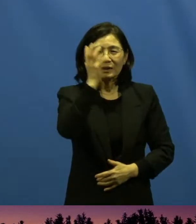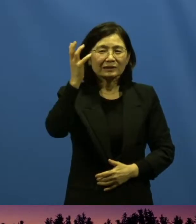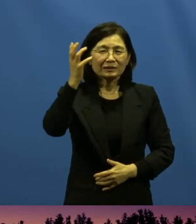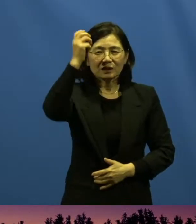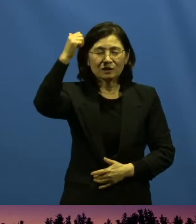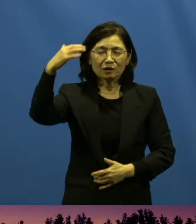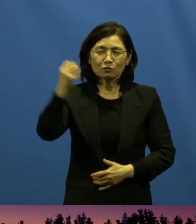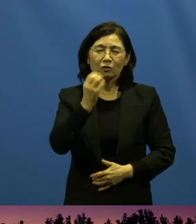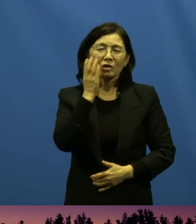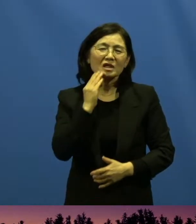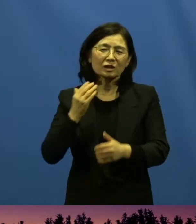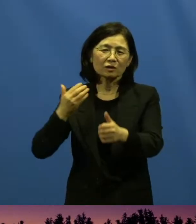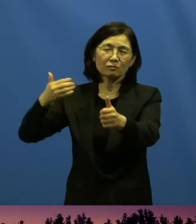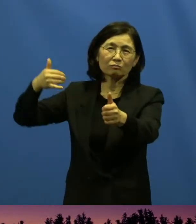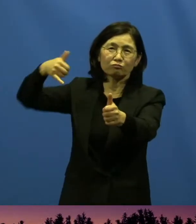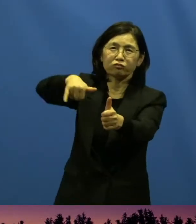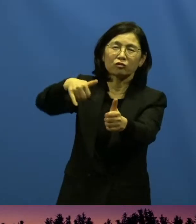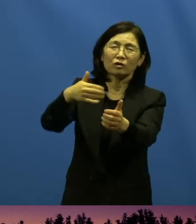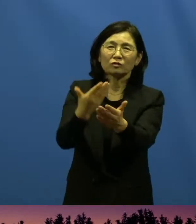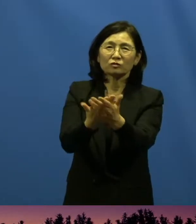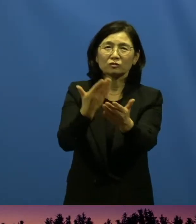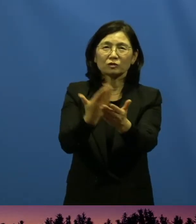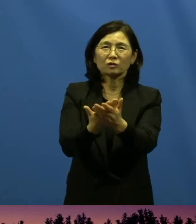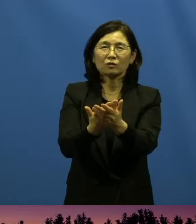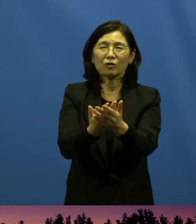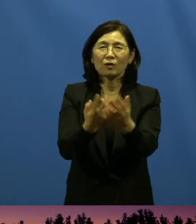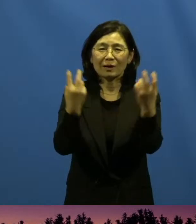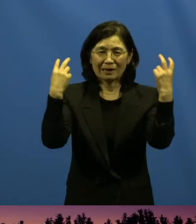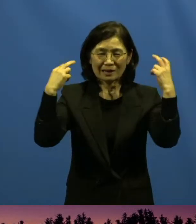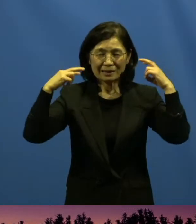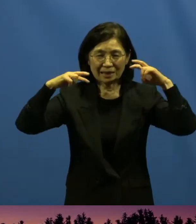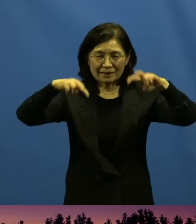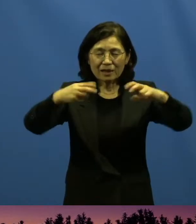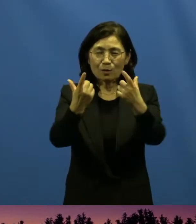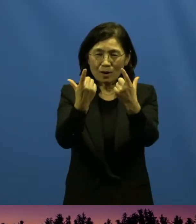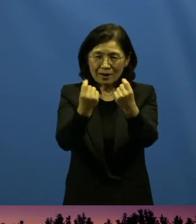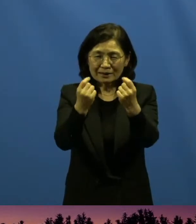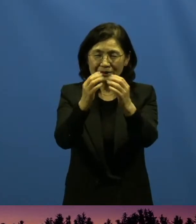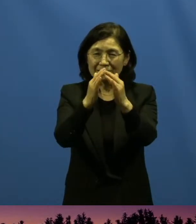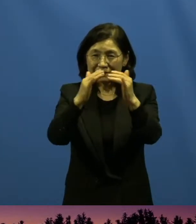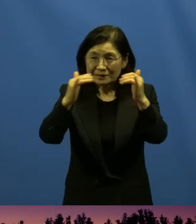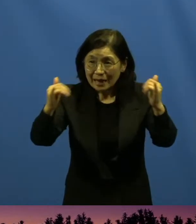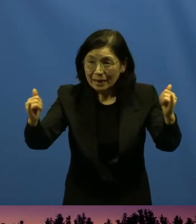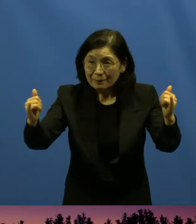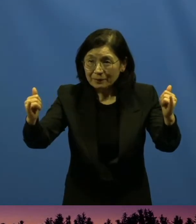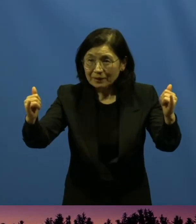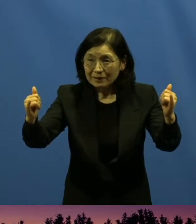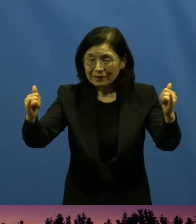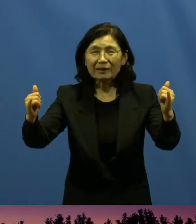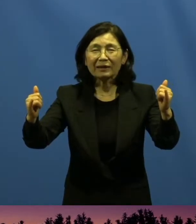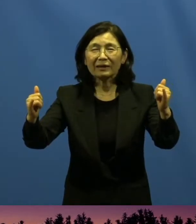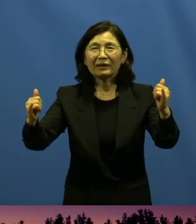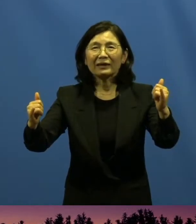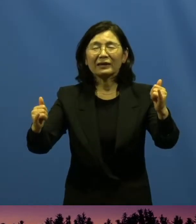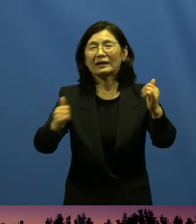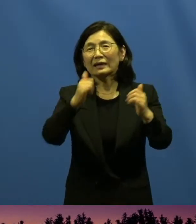주시옵소서. 여기에 다니엘과 같은 사람들이 나오게 하여 주시고, 에스더 같은 사람들이 나오게 하여